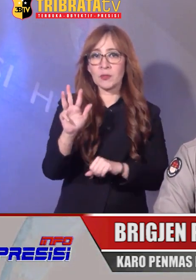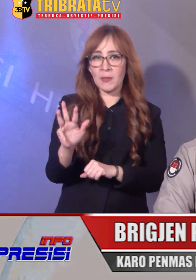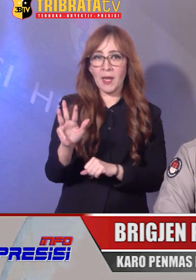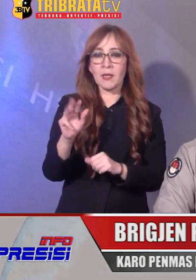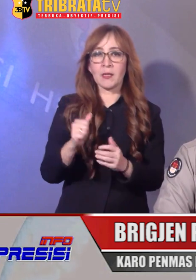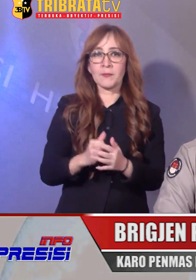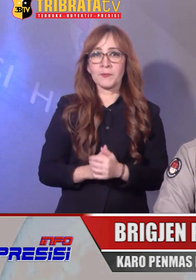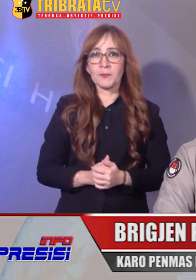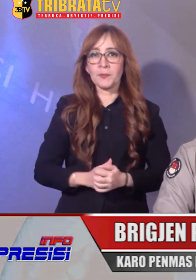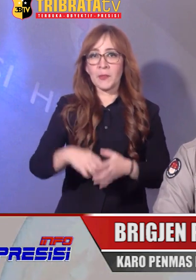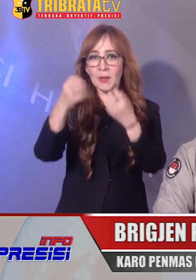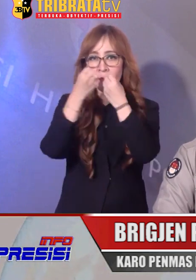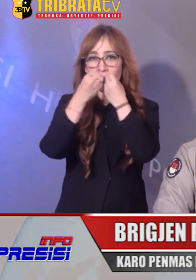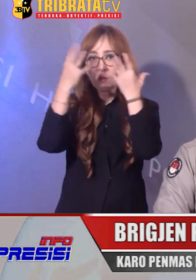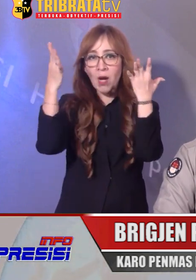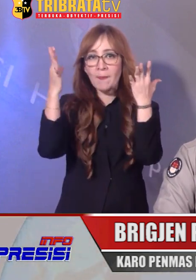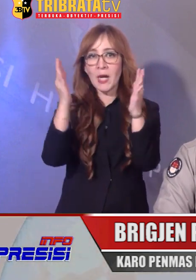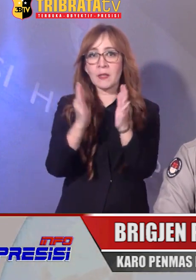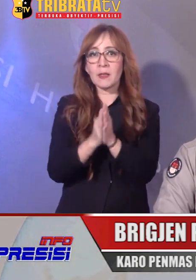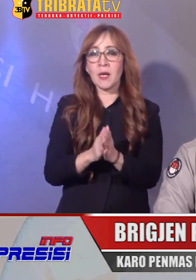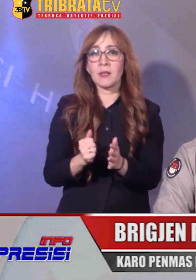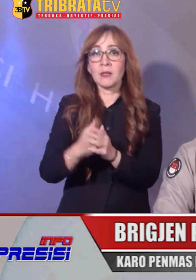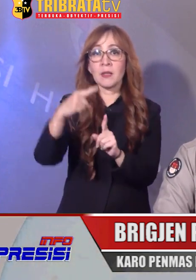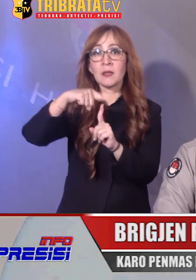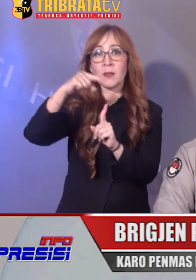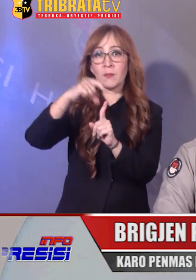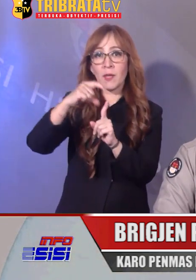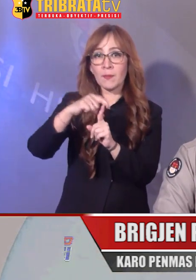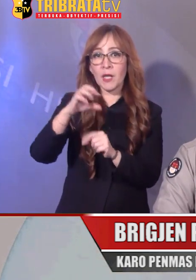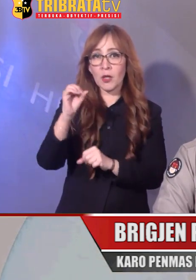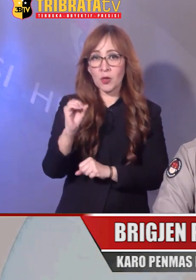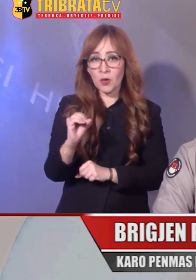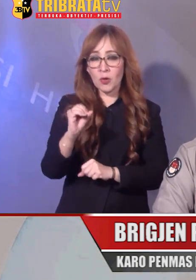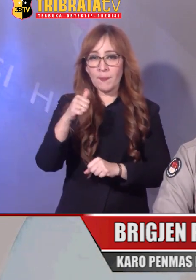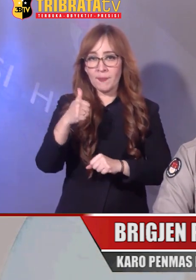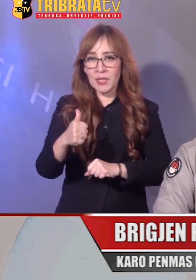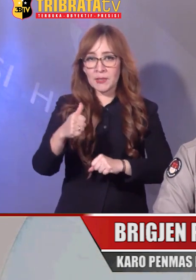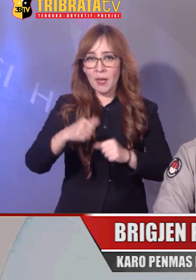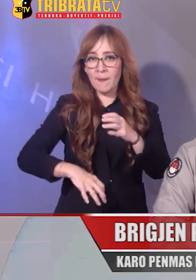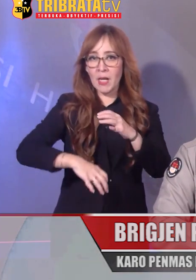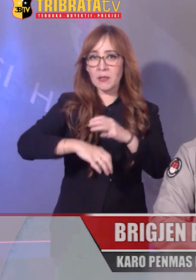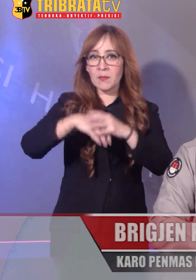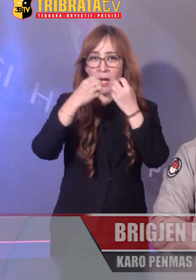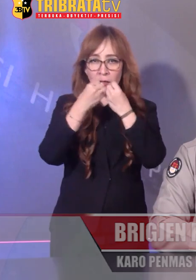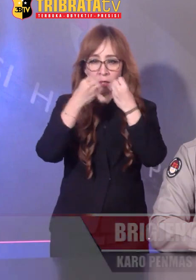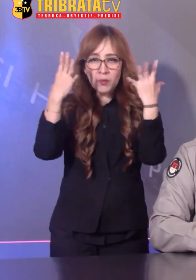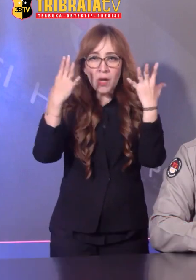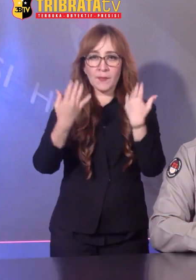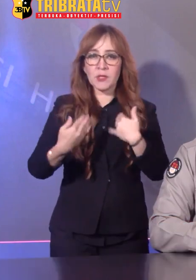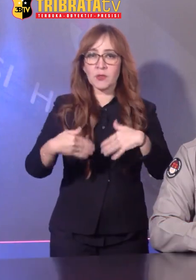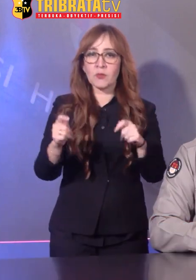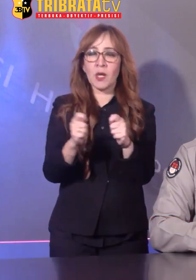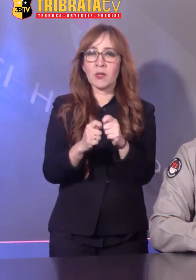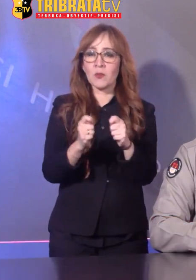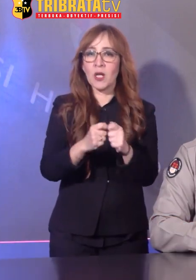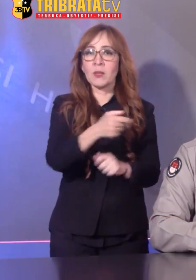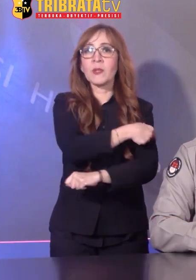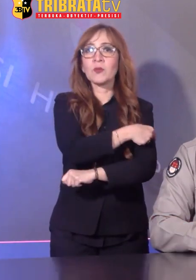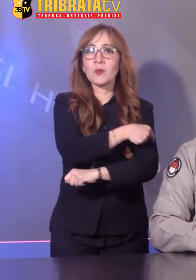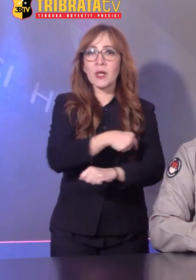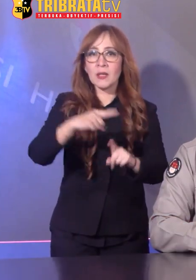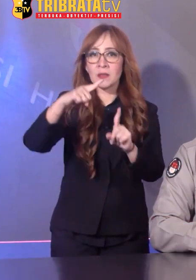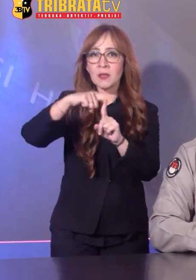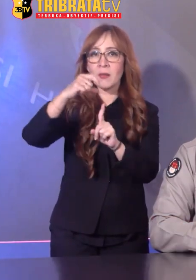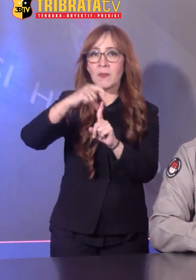Bahwa pengungkapan dan penindakan TPPO Dapat terungkap dengan maksimal Setelah dibentuknya Satgas TPPO